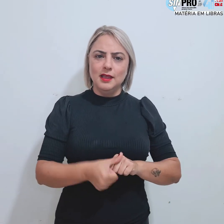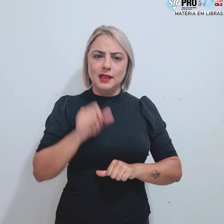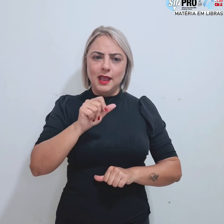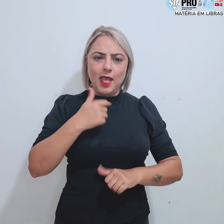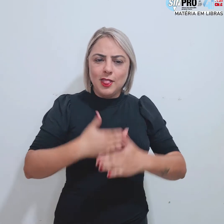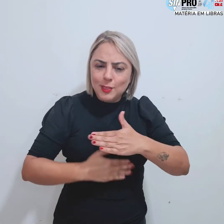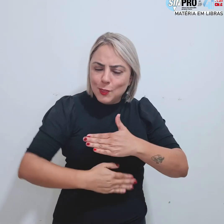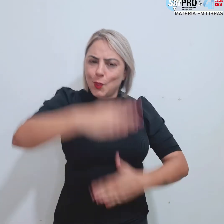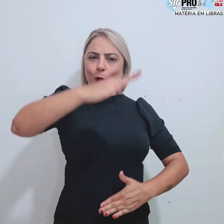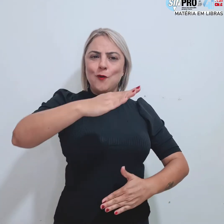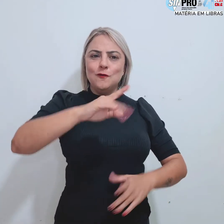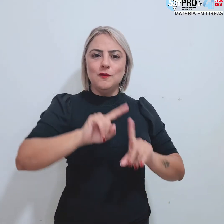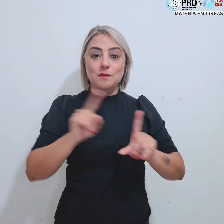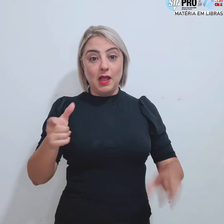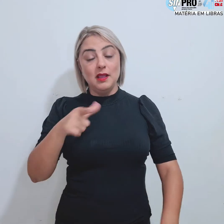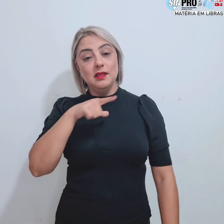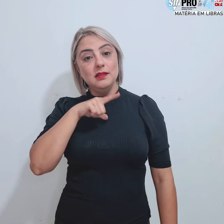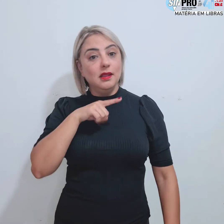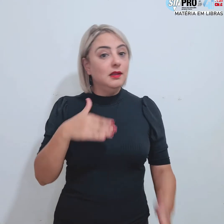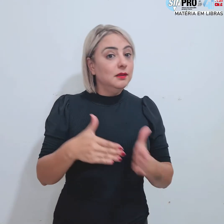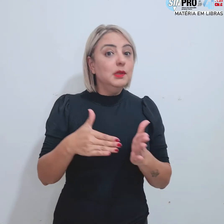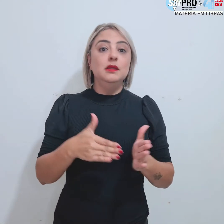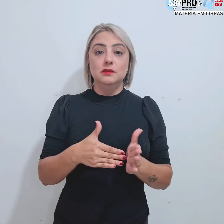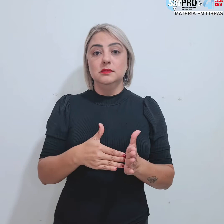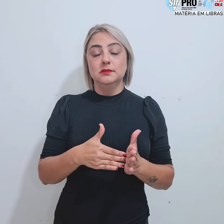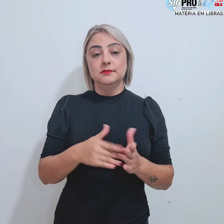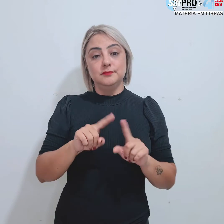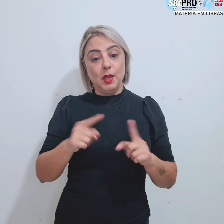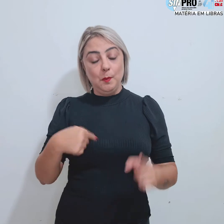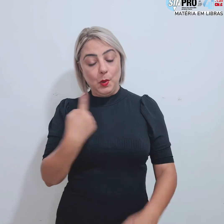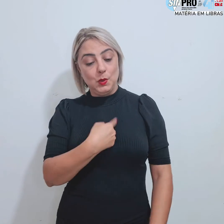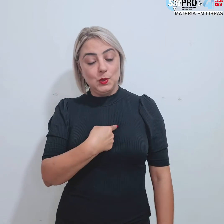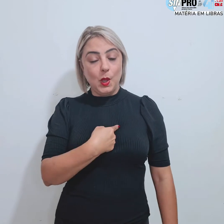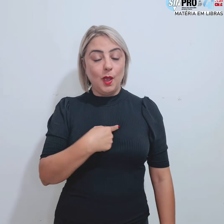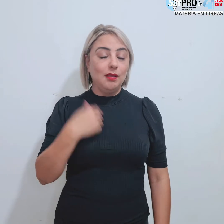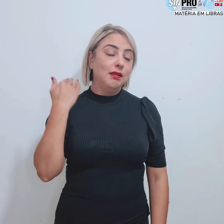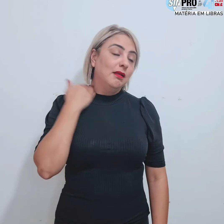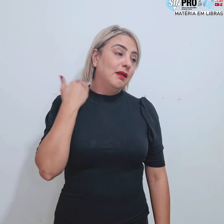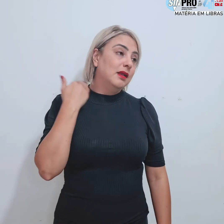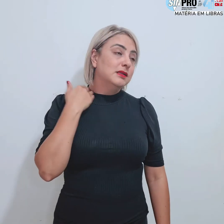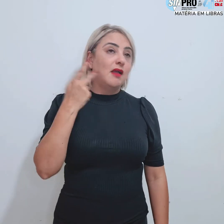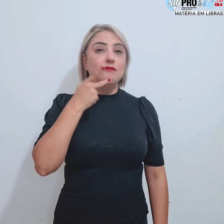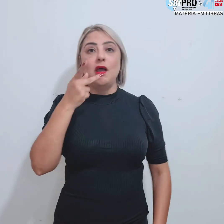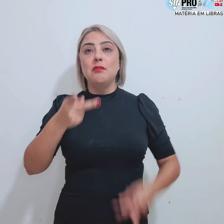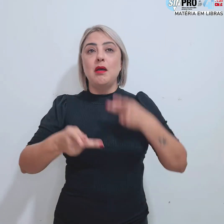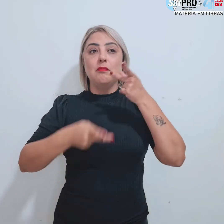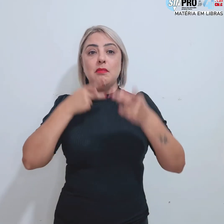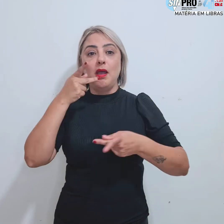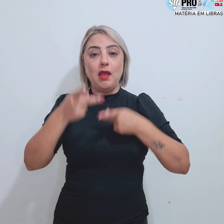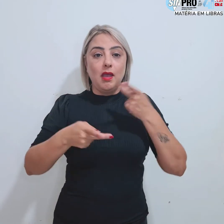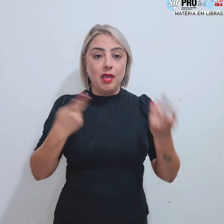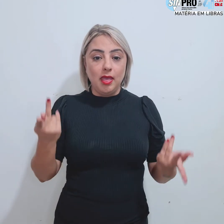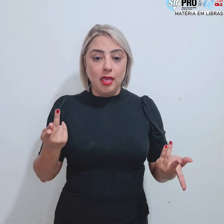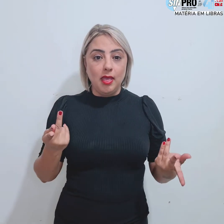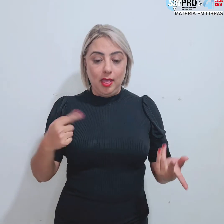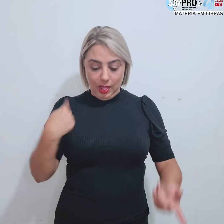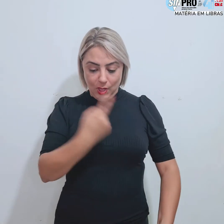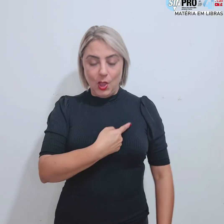revolucionário, mas ele tem limites, pois a gente está cansado de falar sobre, a